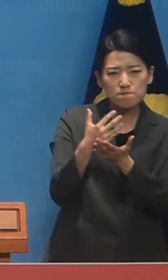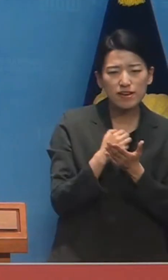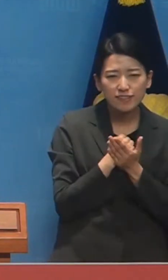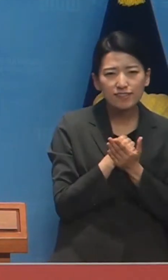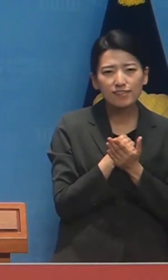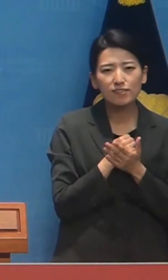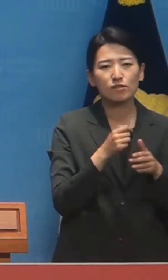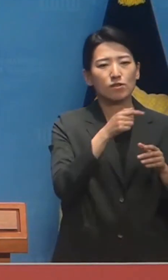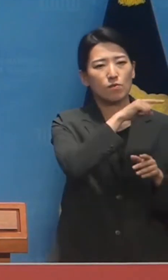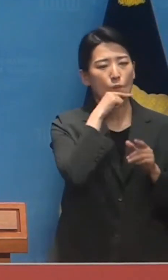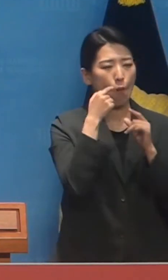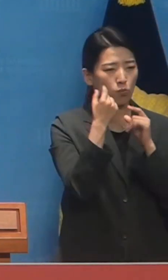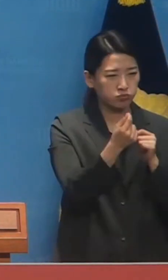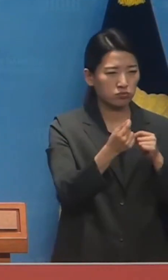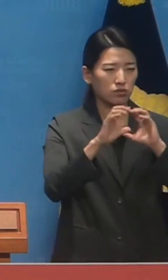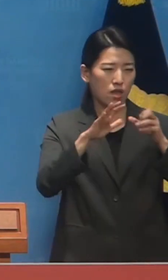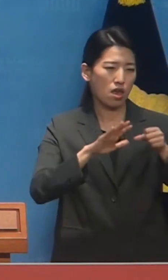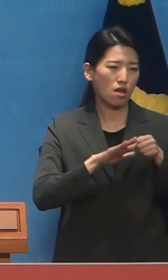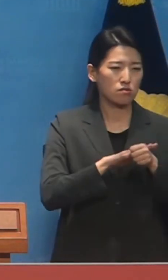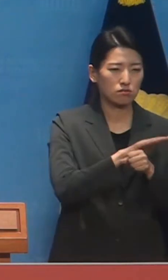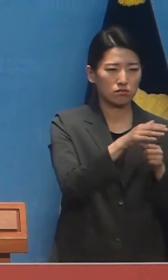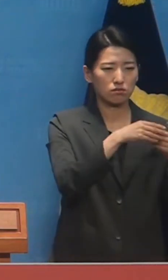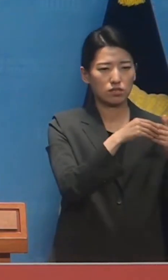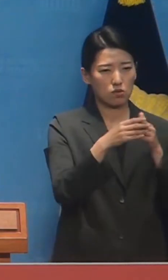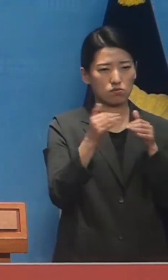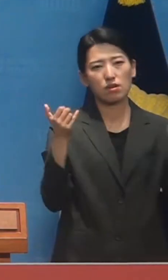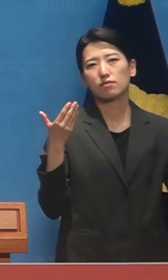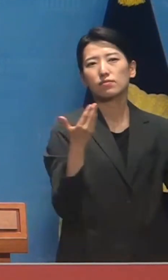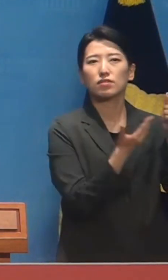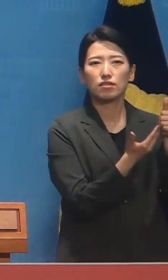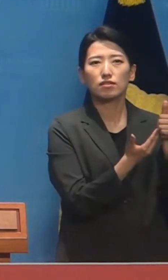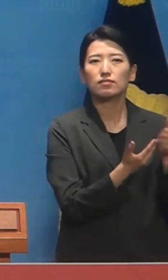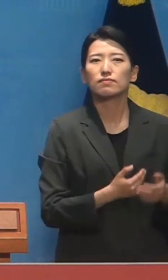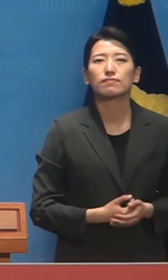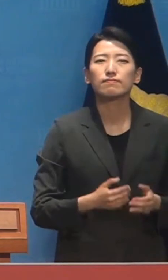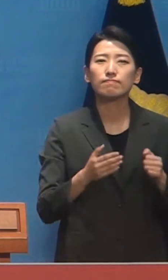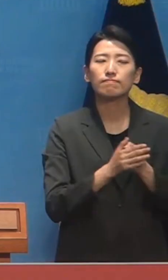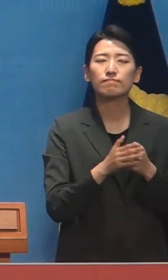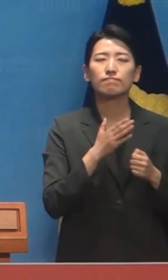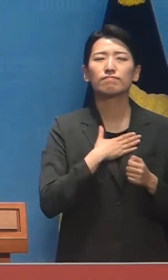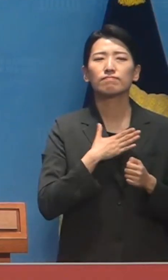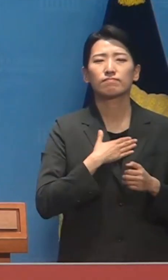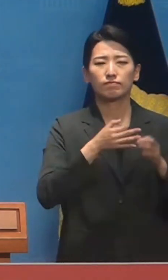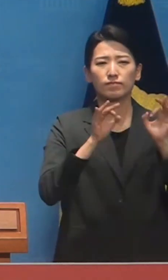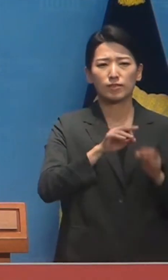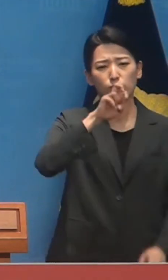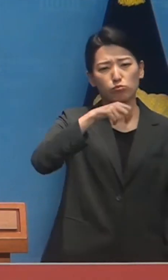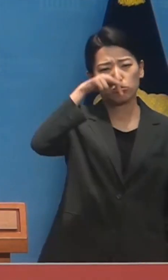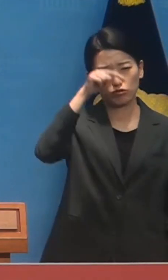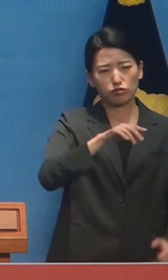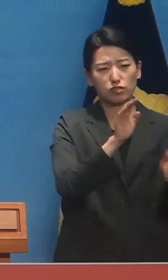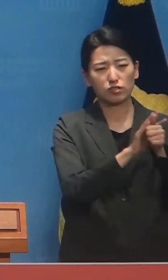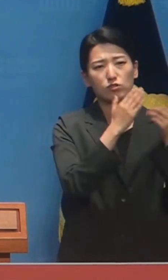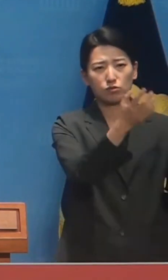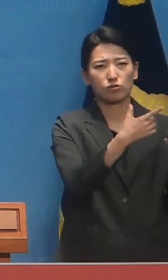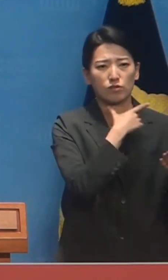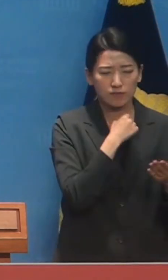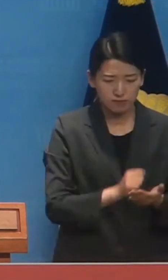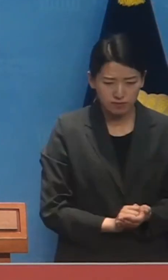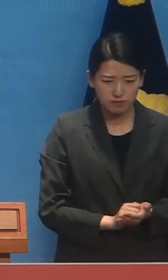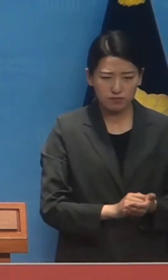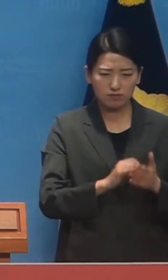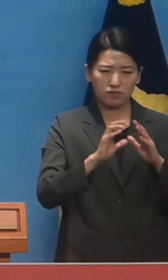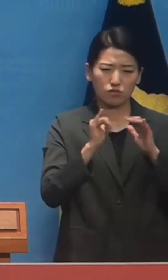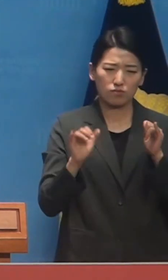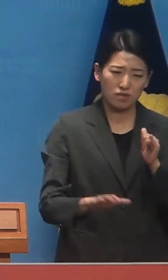지도자로 우리에게 섰습니다. 그래서 우리는 김문수 후보를 지지합니다. 이 나라 백성들의 마음을